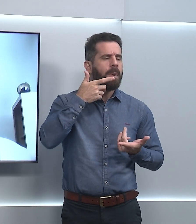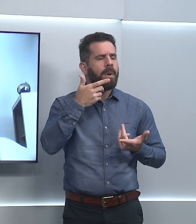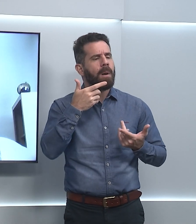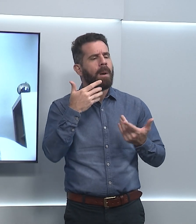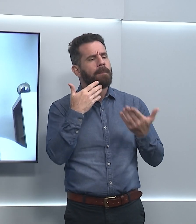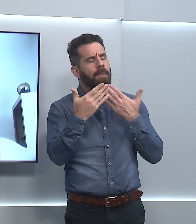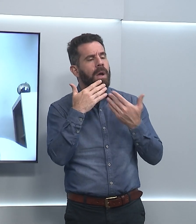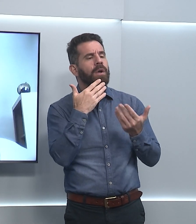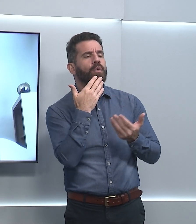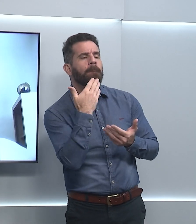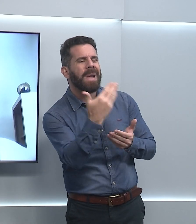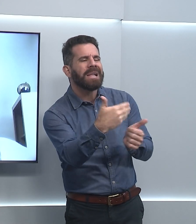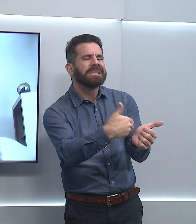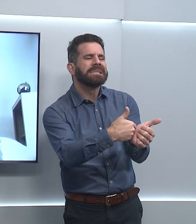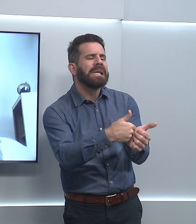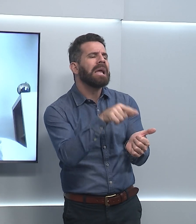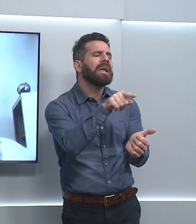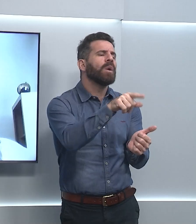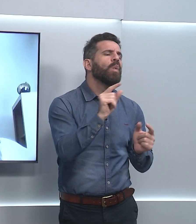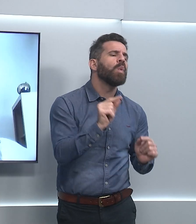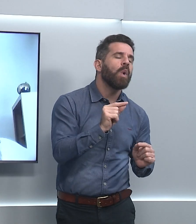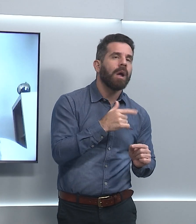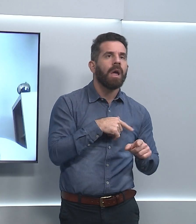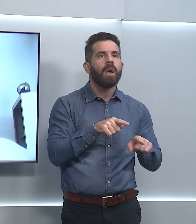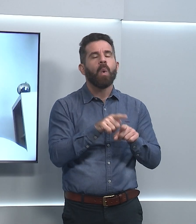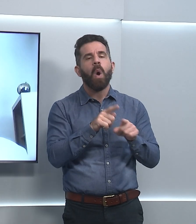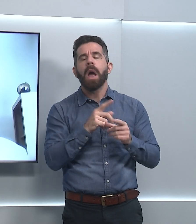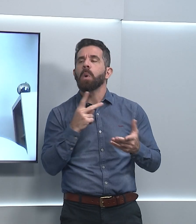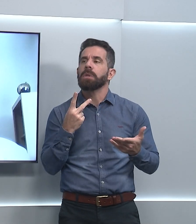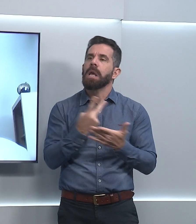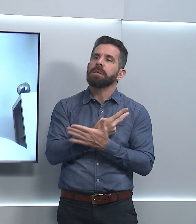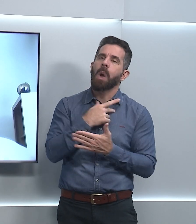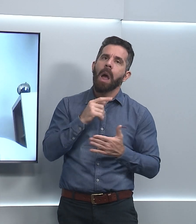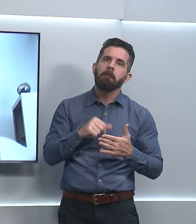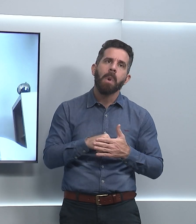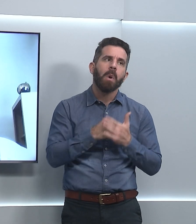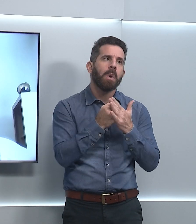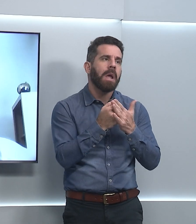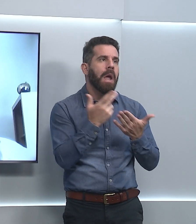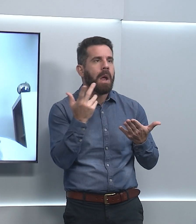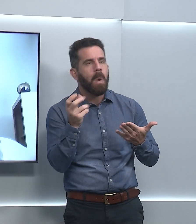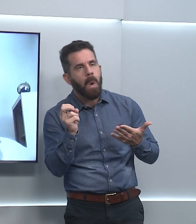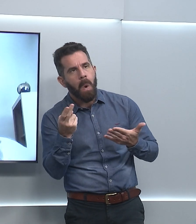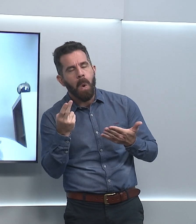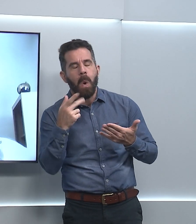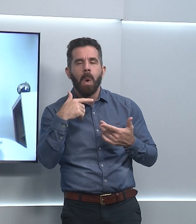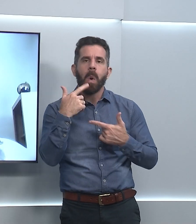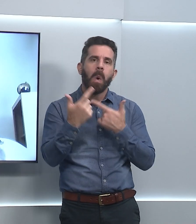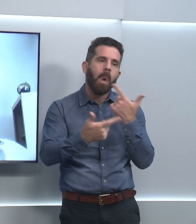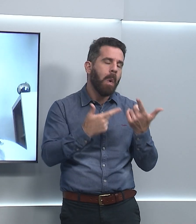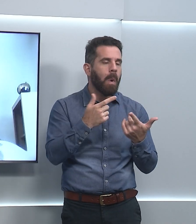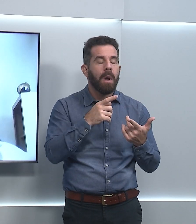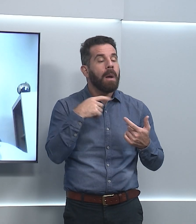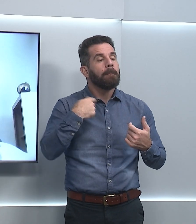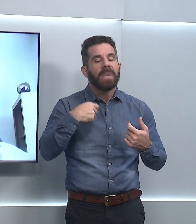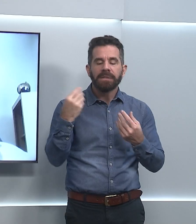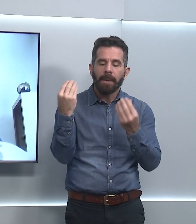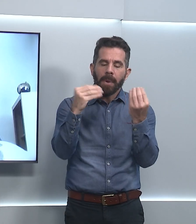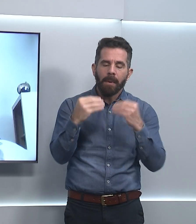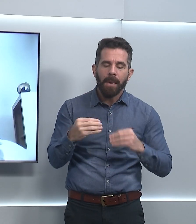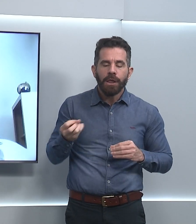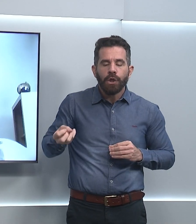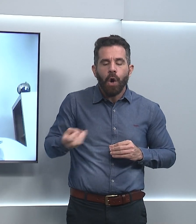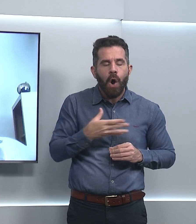solicita senhas com alguma desculpa relacionada, por exemplo, a uma atualização de